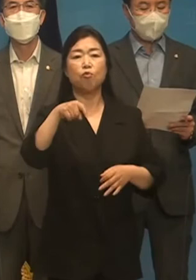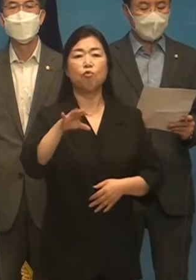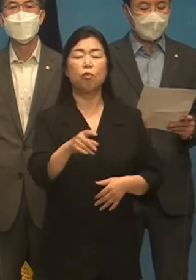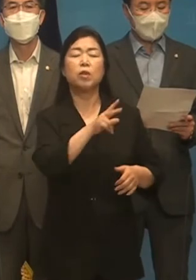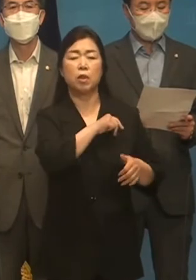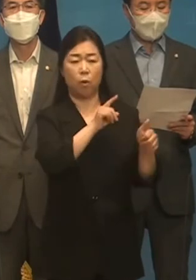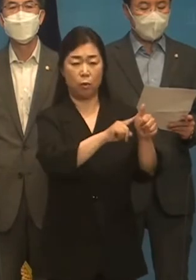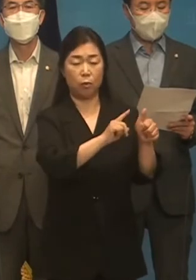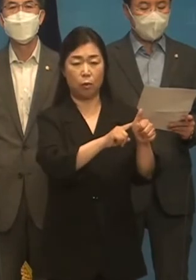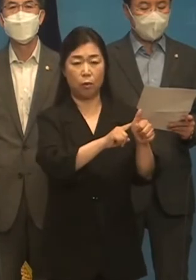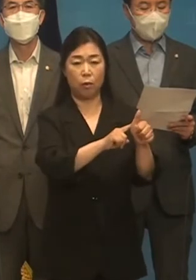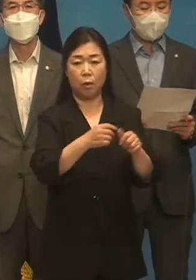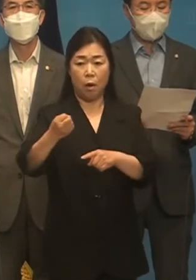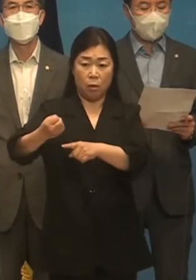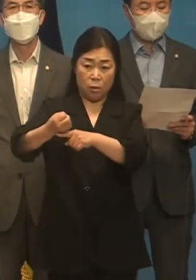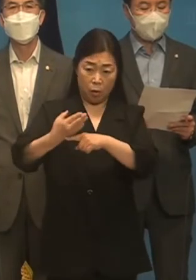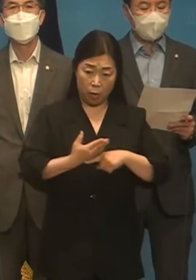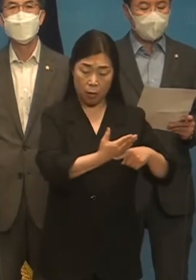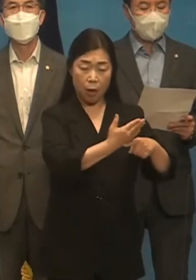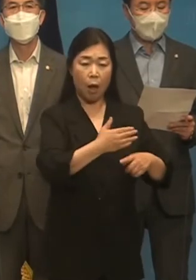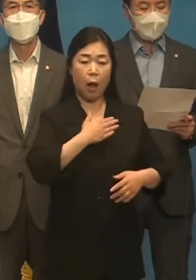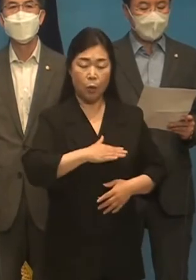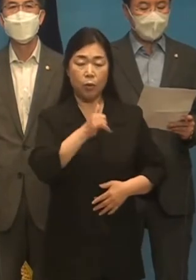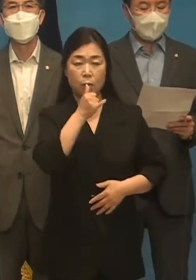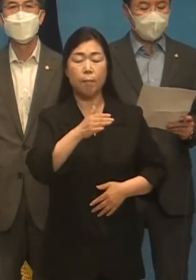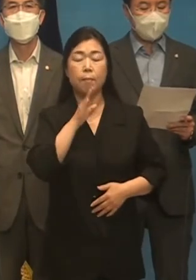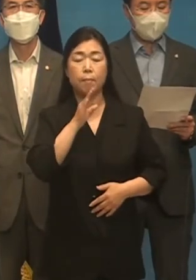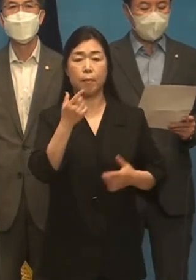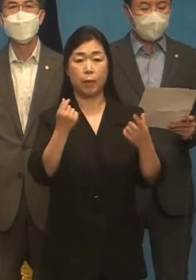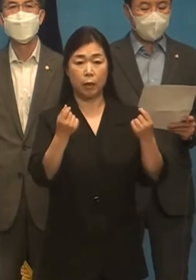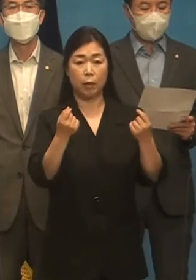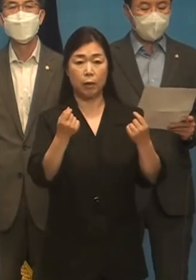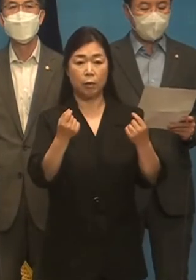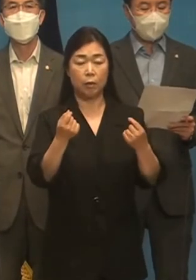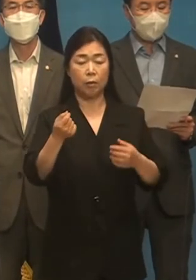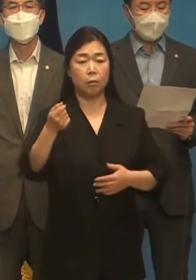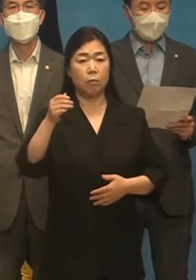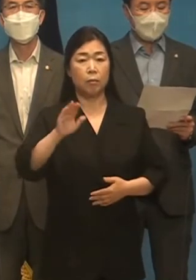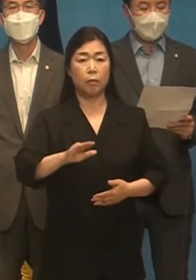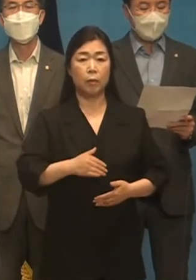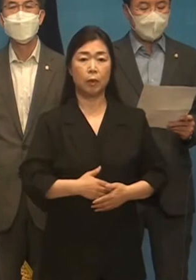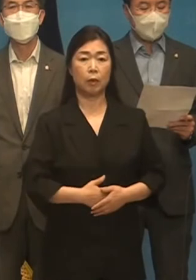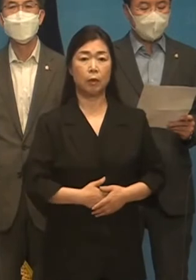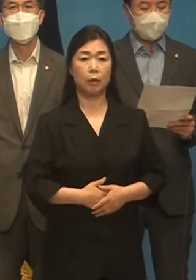의원도 전달한 사실까지는 부인하지 않고 있습니다.